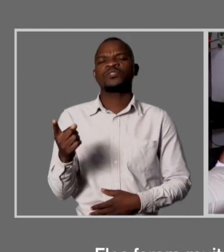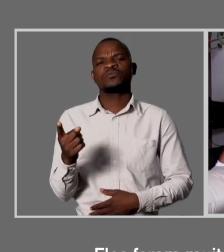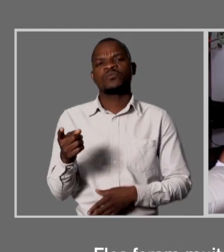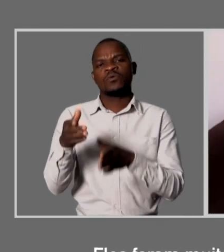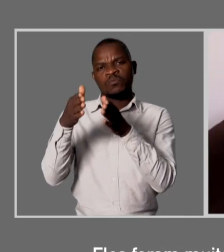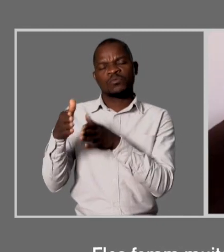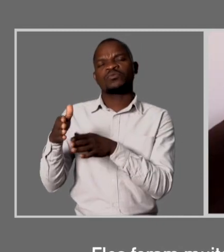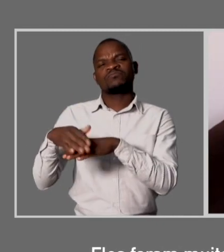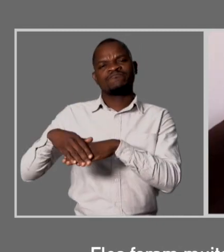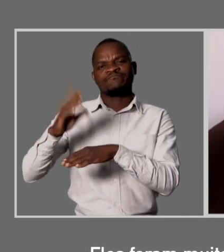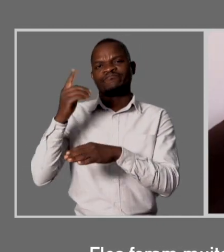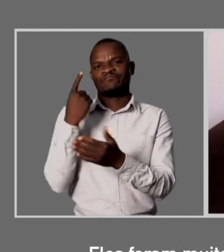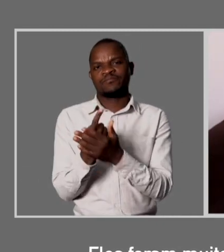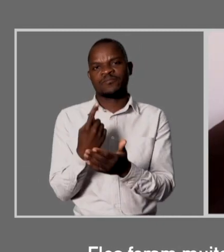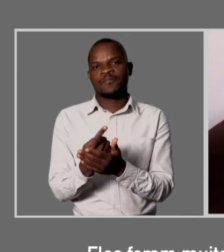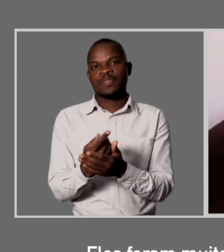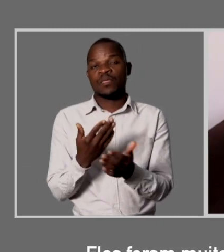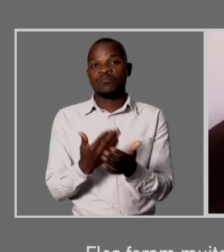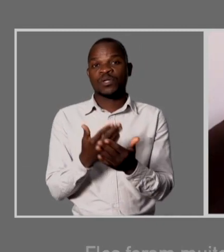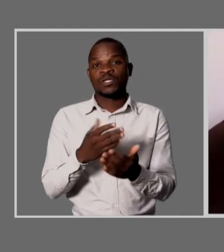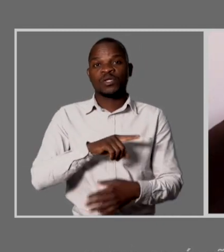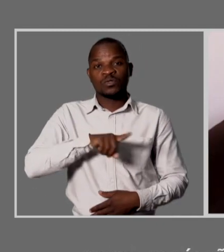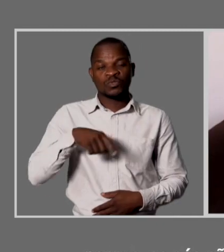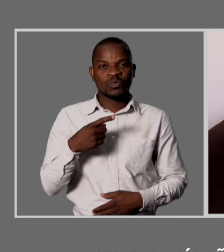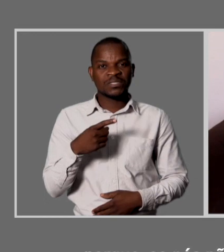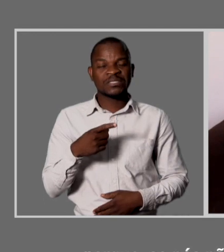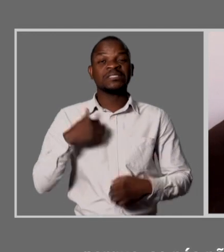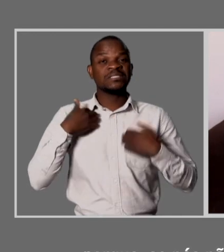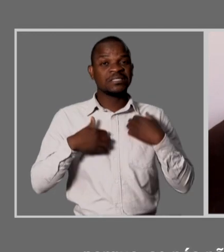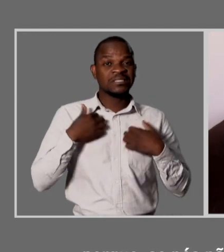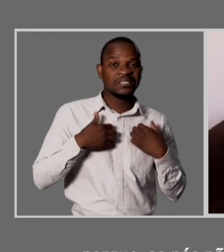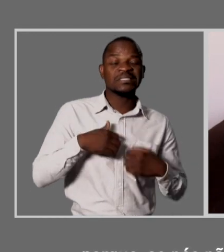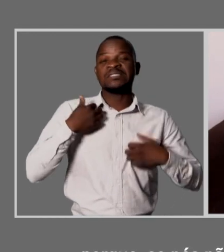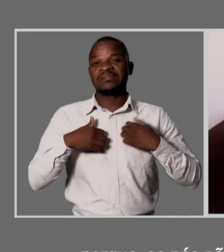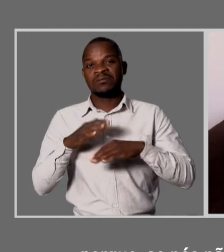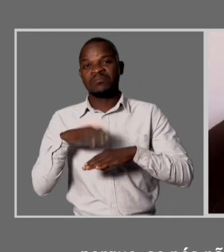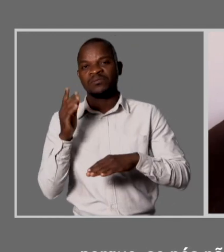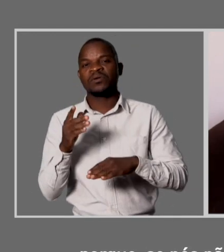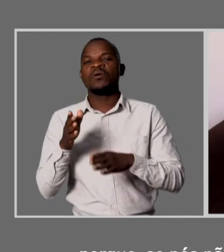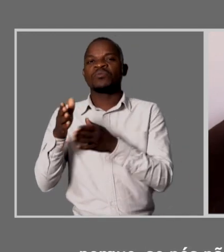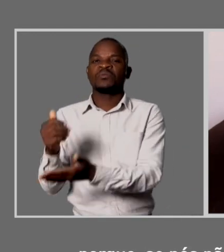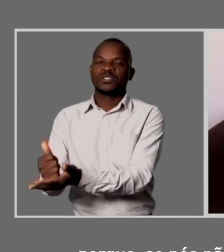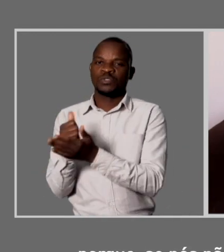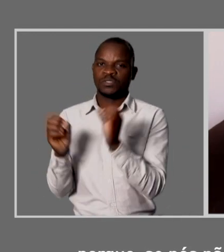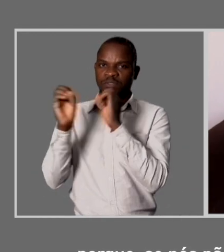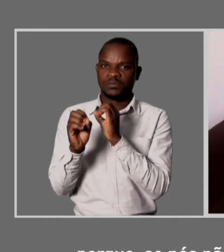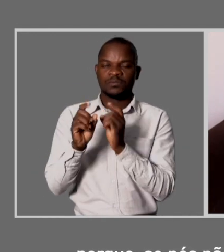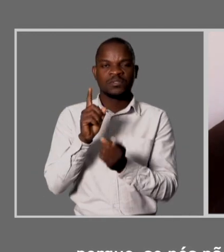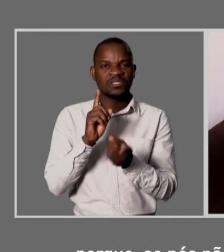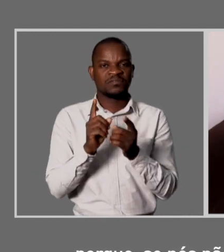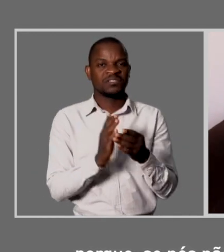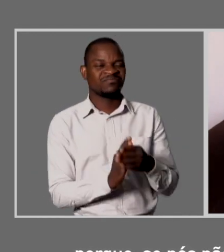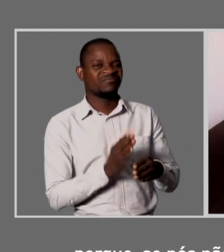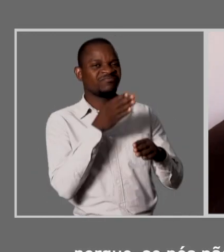muito importantes para essa recuperação, porque se nós não estivéssemos bem emocionalmente, não tivéssemos alguém que nos